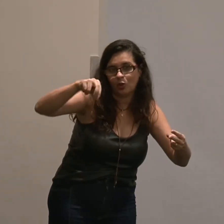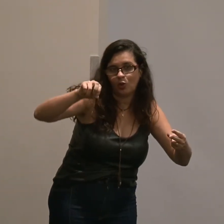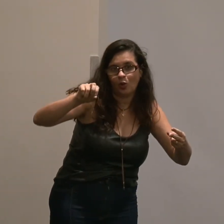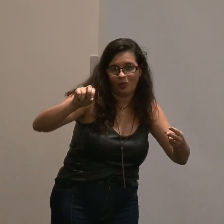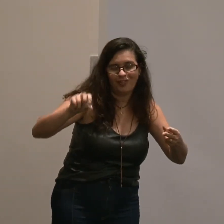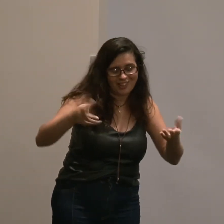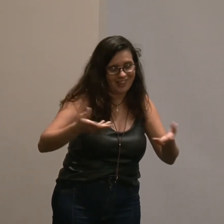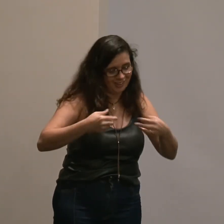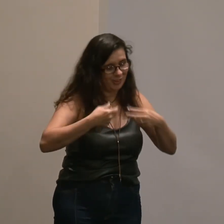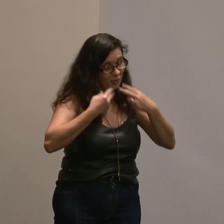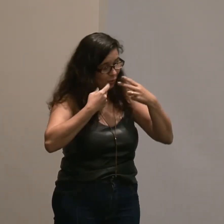novidades